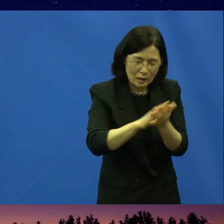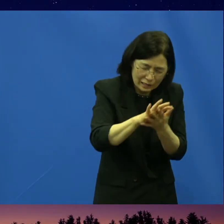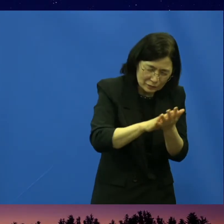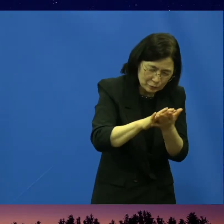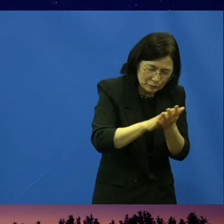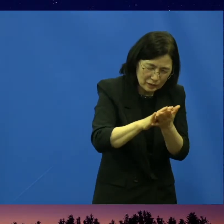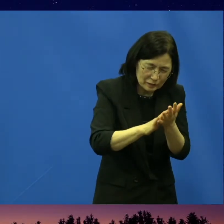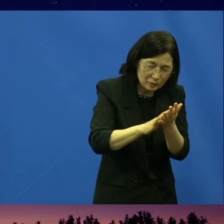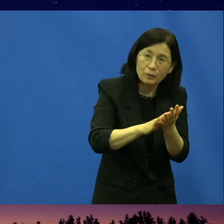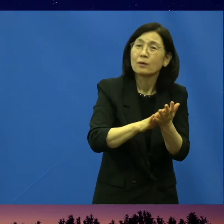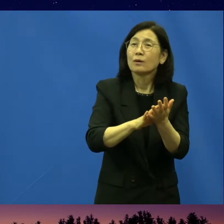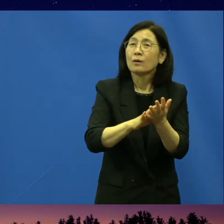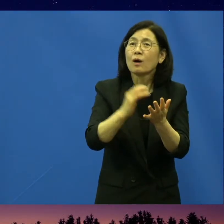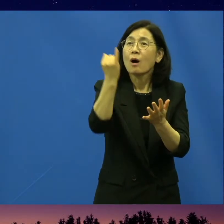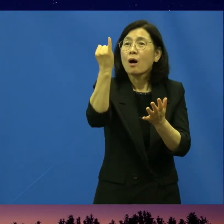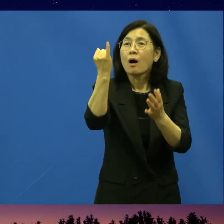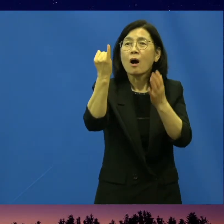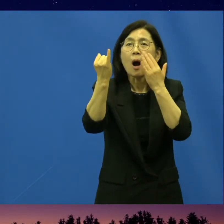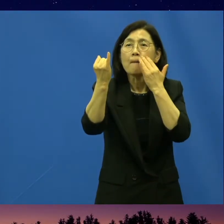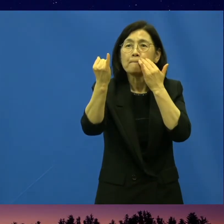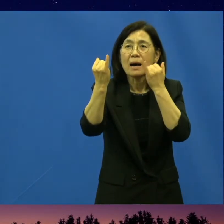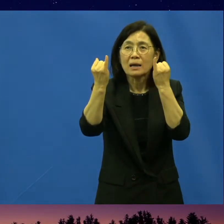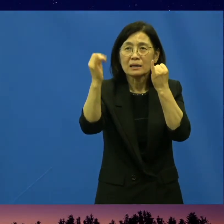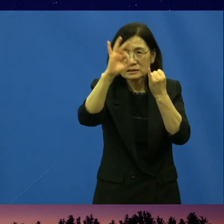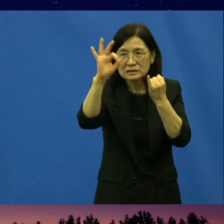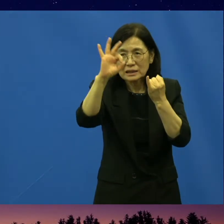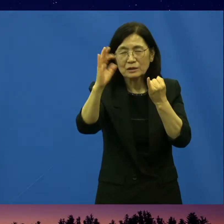없으면 한순간에 애가 울어요.